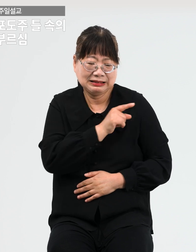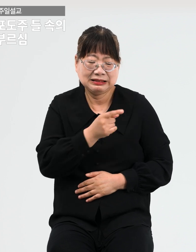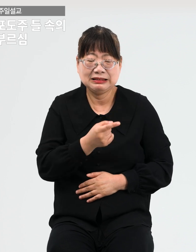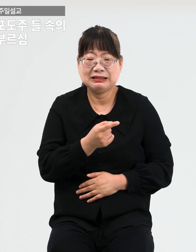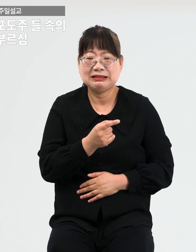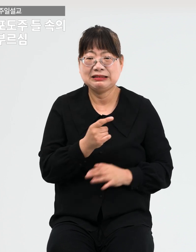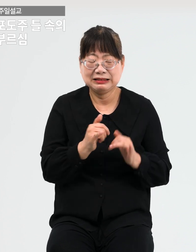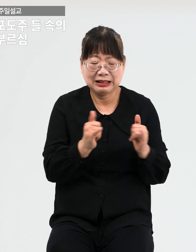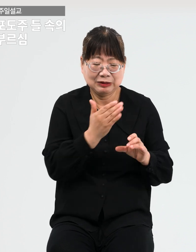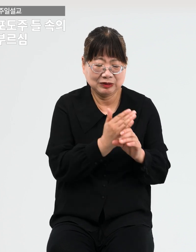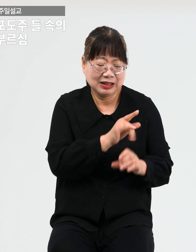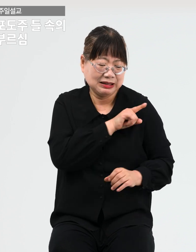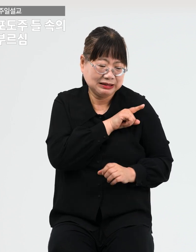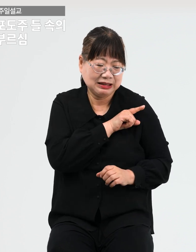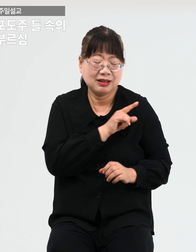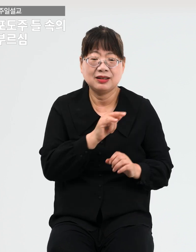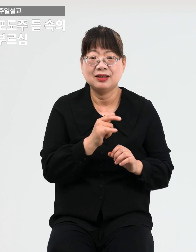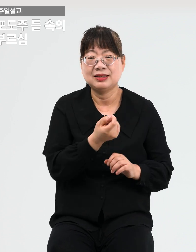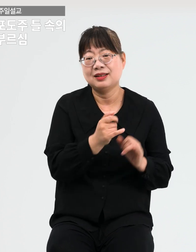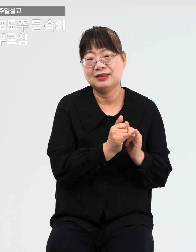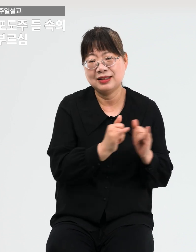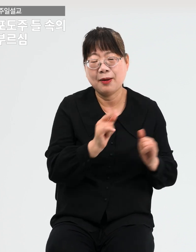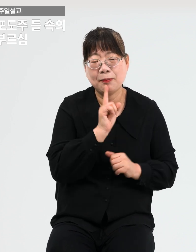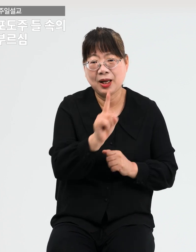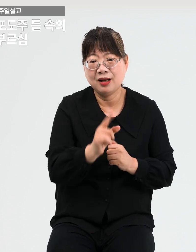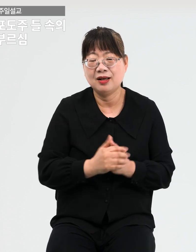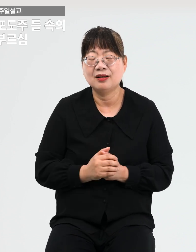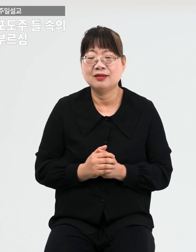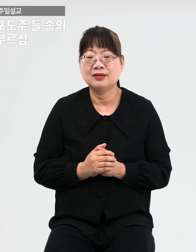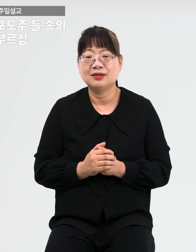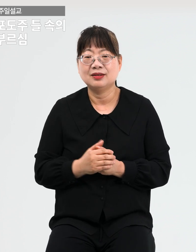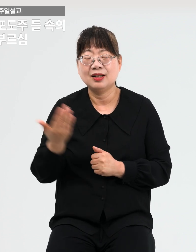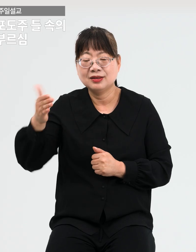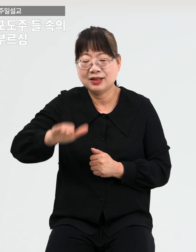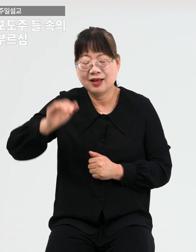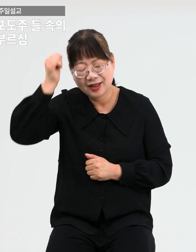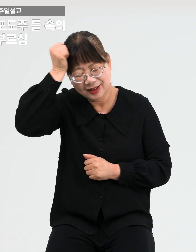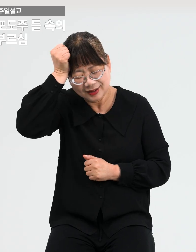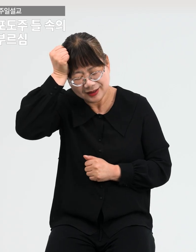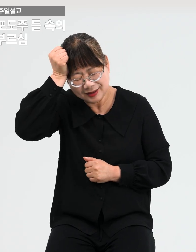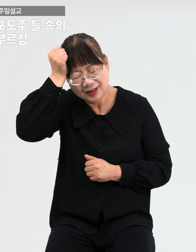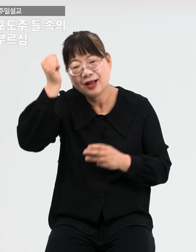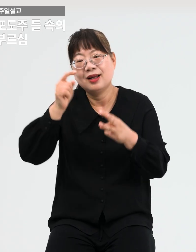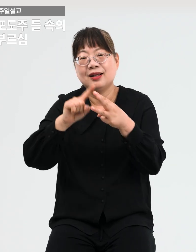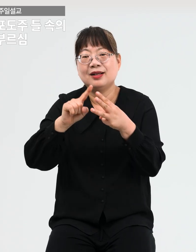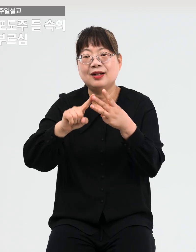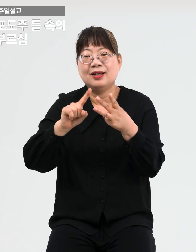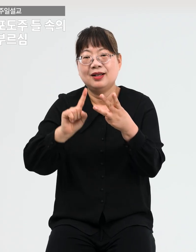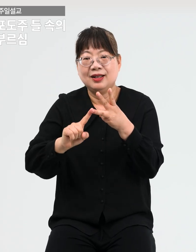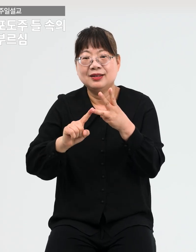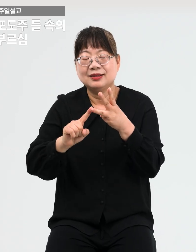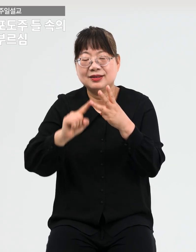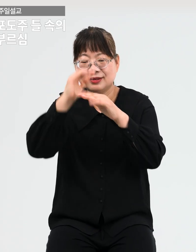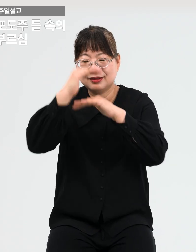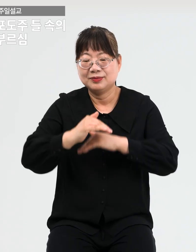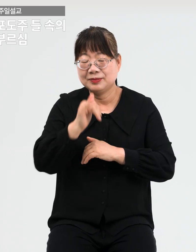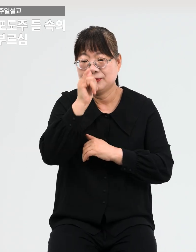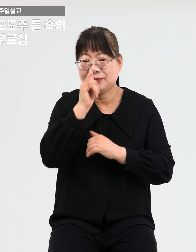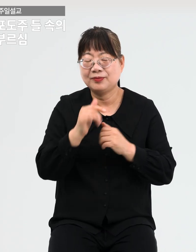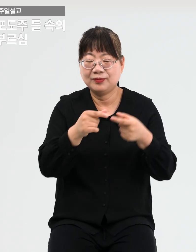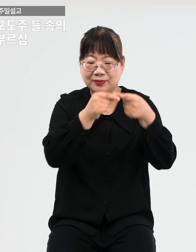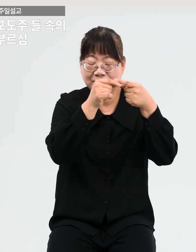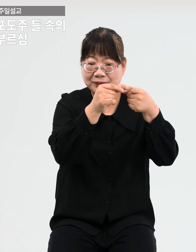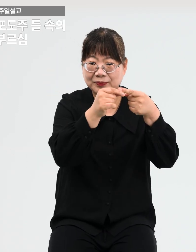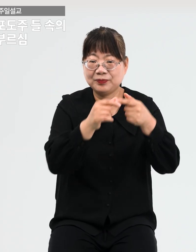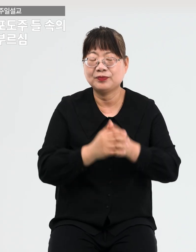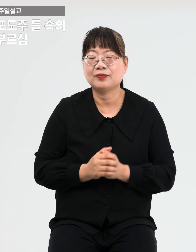작은 자인데. 자, 그런데 여기서 우리가 기억해야 될 세 가지 명제가 있습니다.